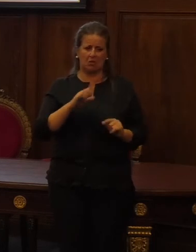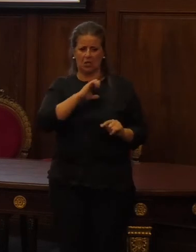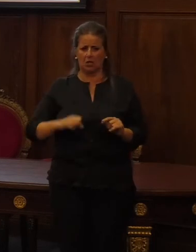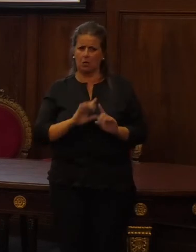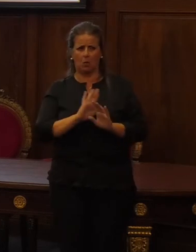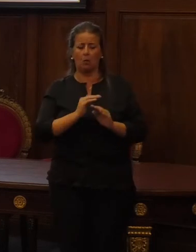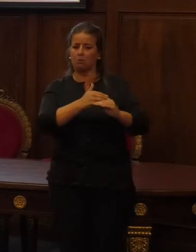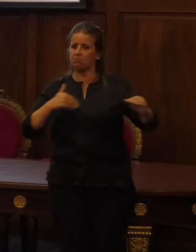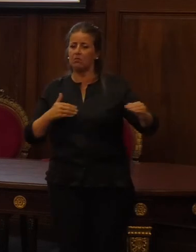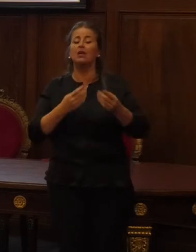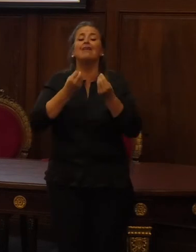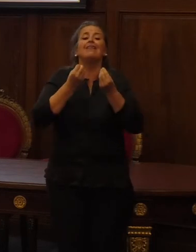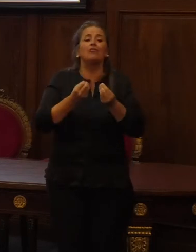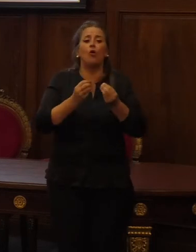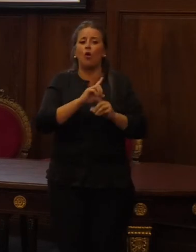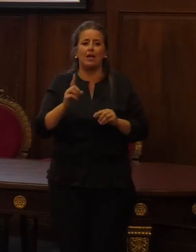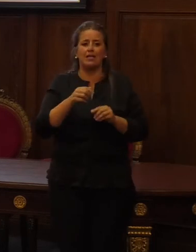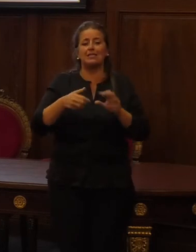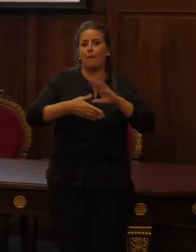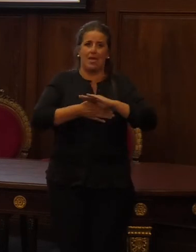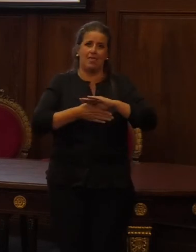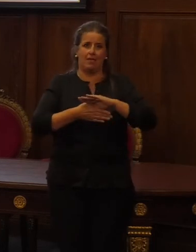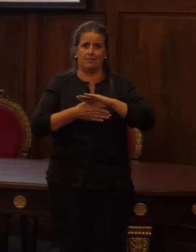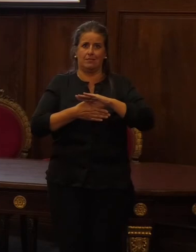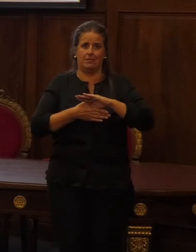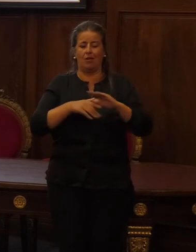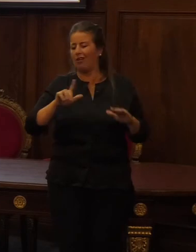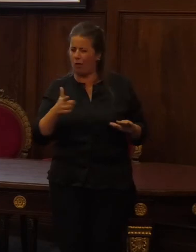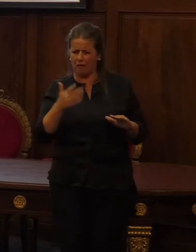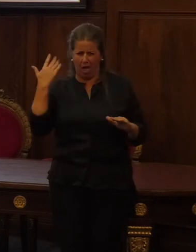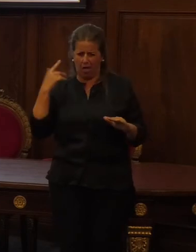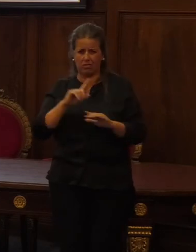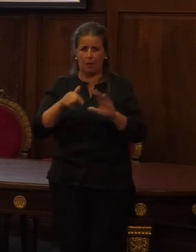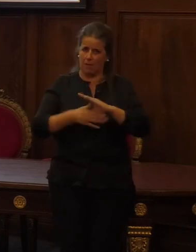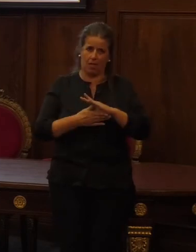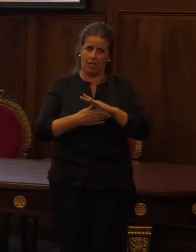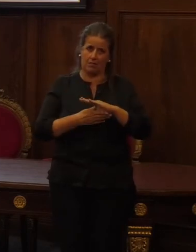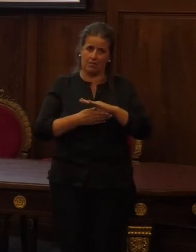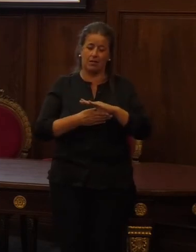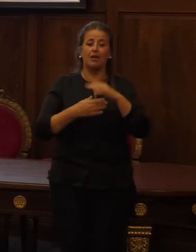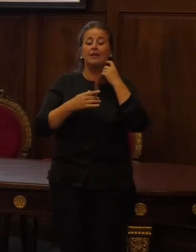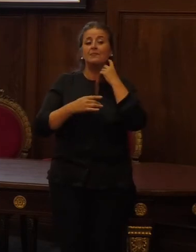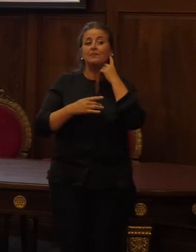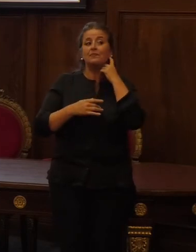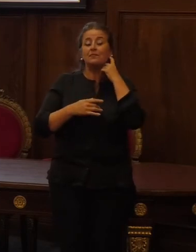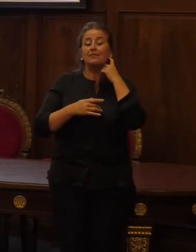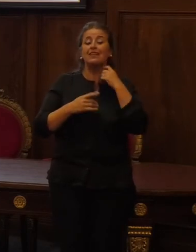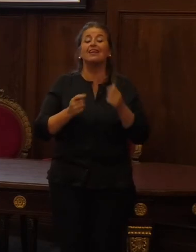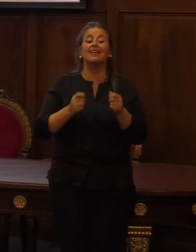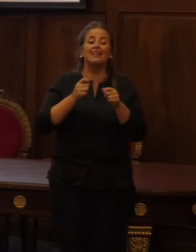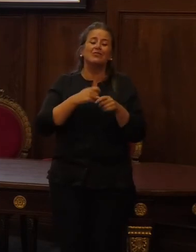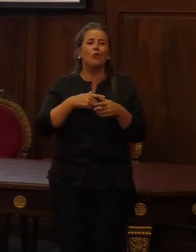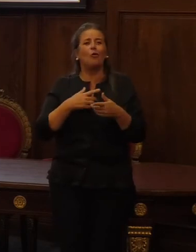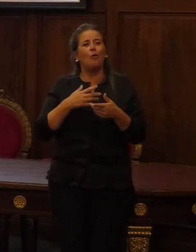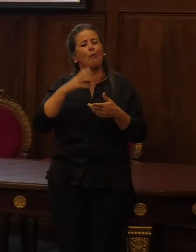Estado. No es el Mides, pero no había Mides tampoco. Pero en cambio, yo le